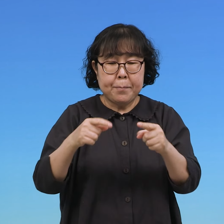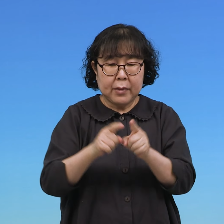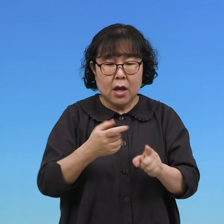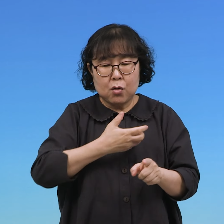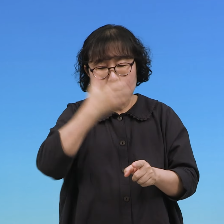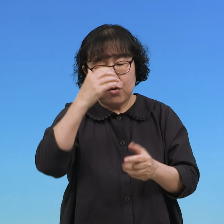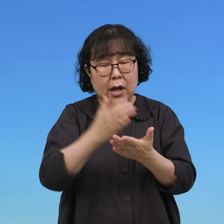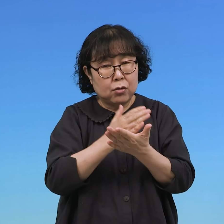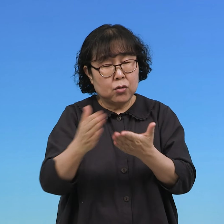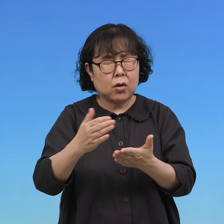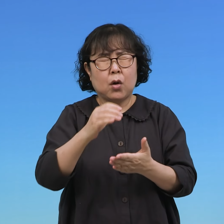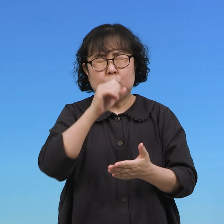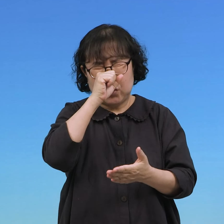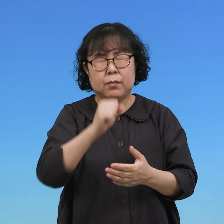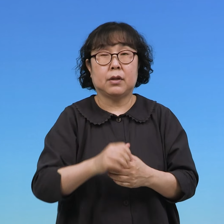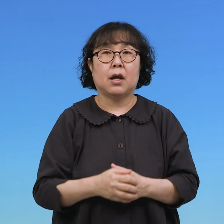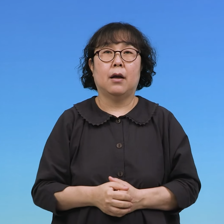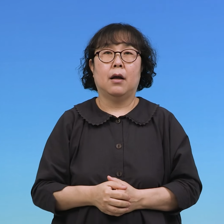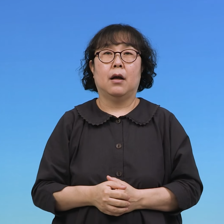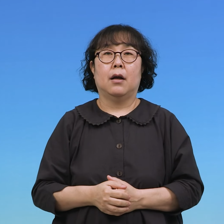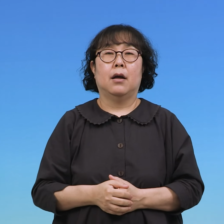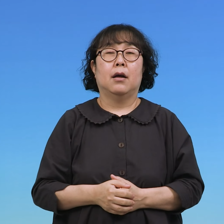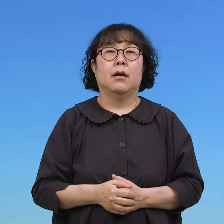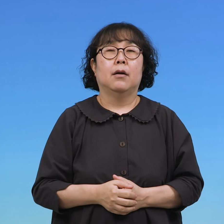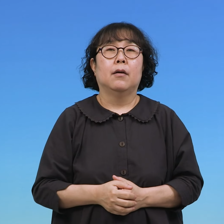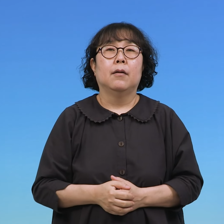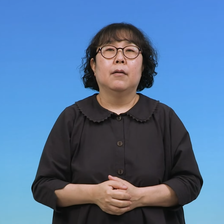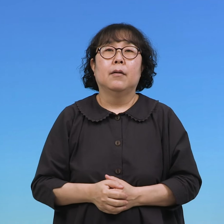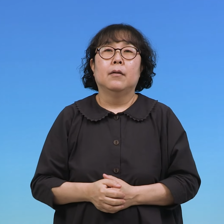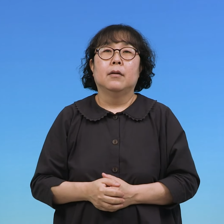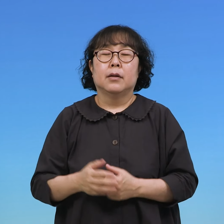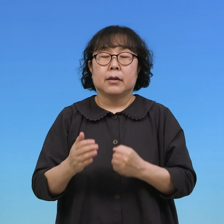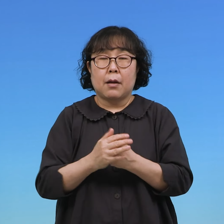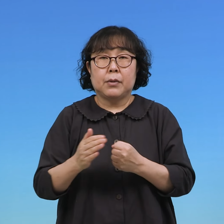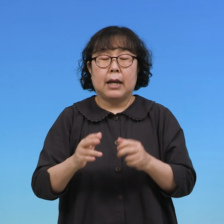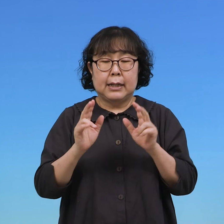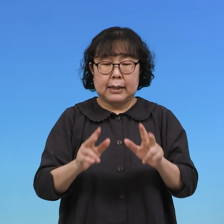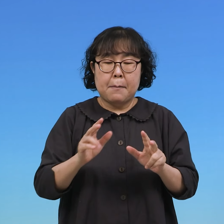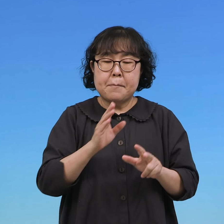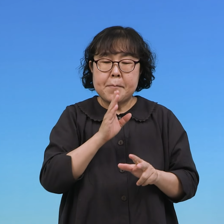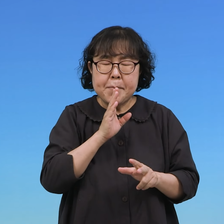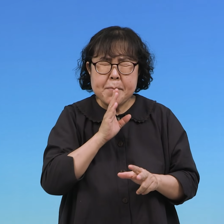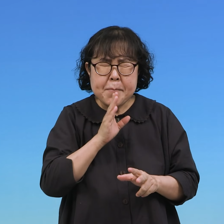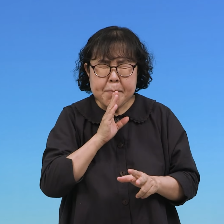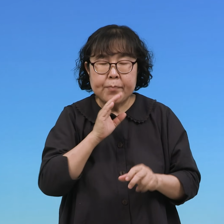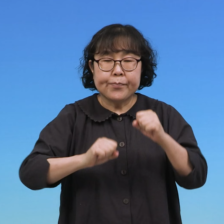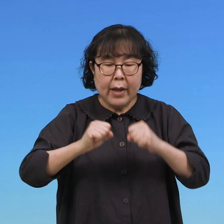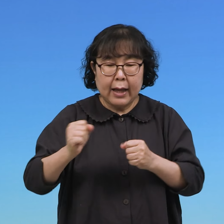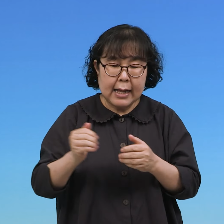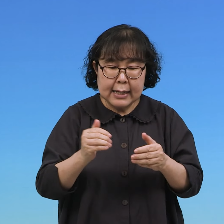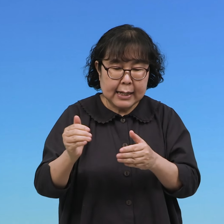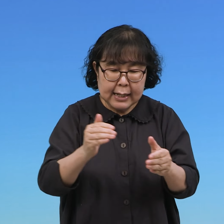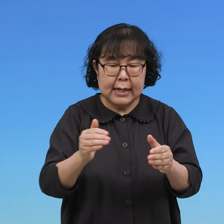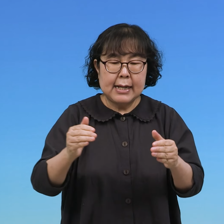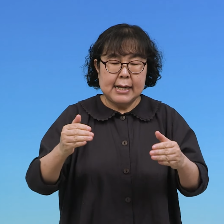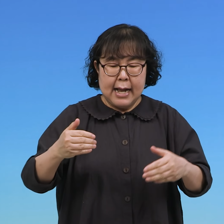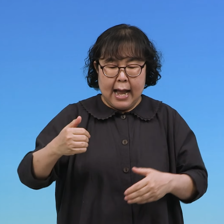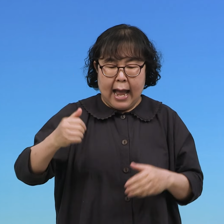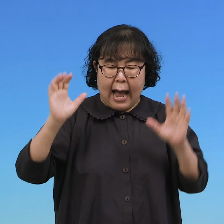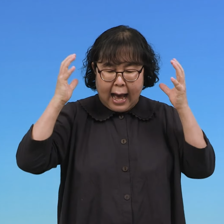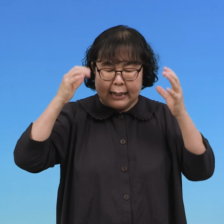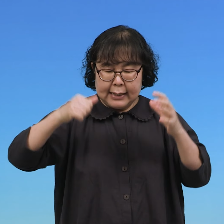나누고. 그래서 제가 doing 이렇게 써본 거거든요. 마땅히 행할 길을 아이들에게